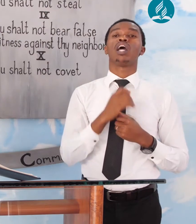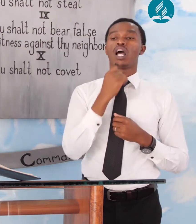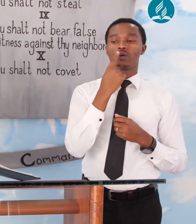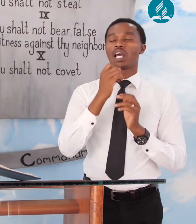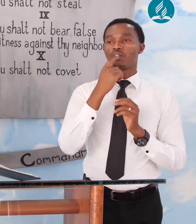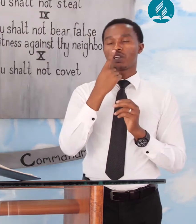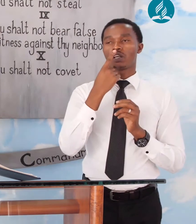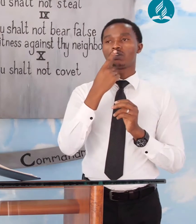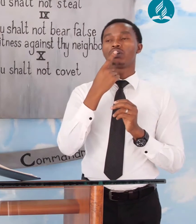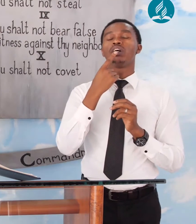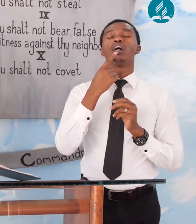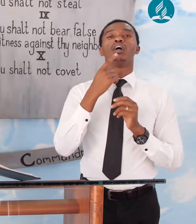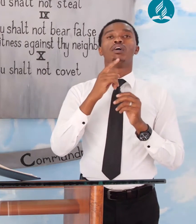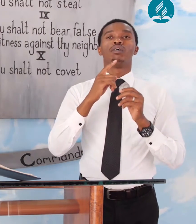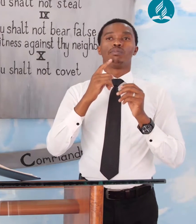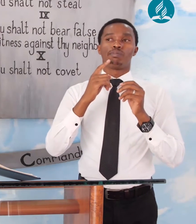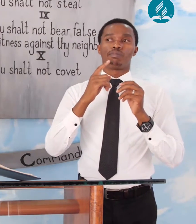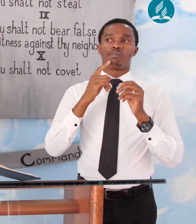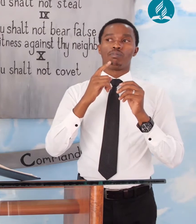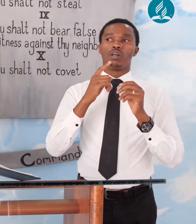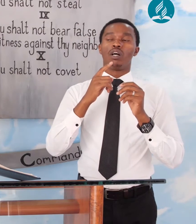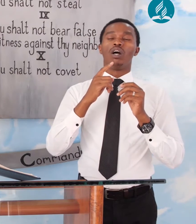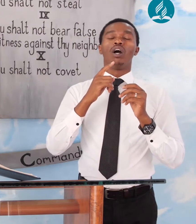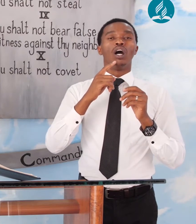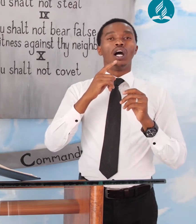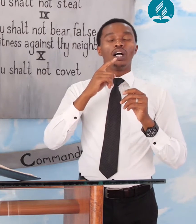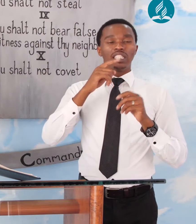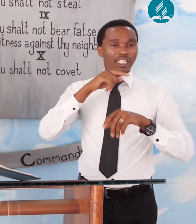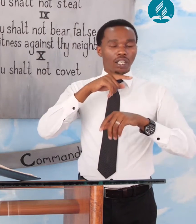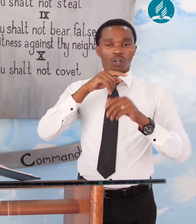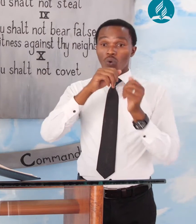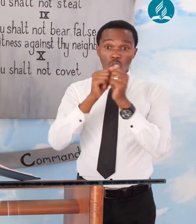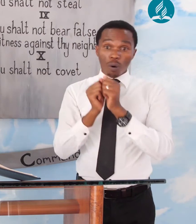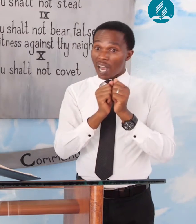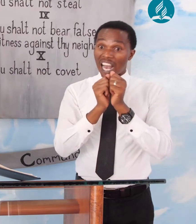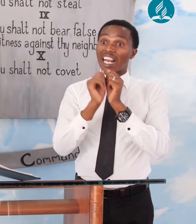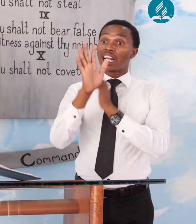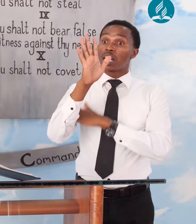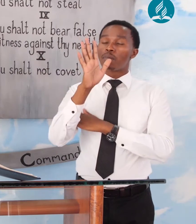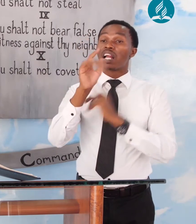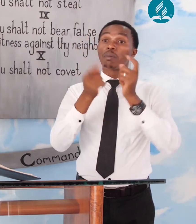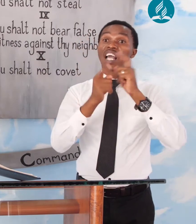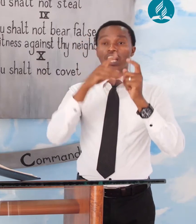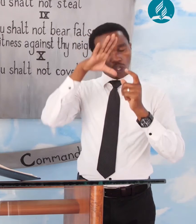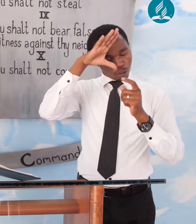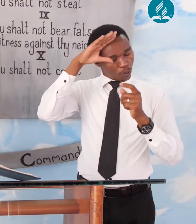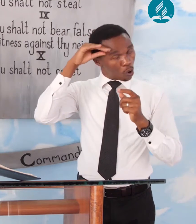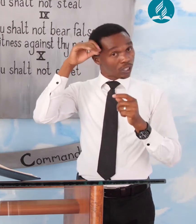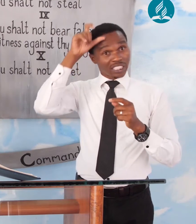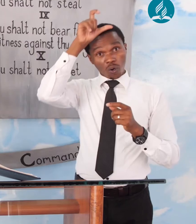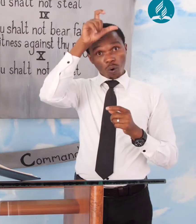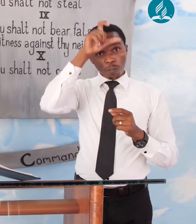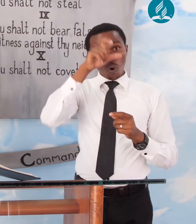havuga ngo nyamara kubana n'Imana niko kwamuhinduye umuntu